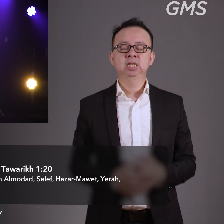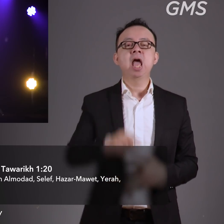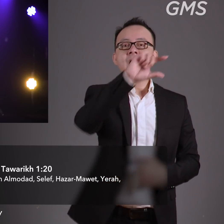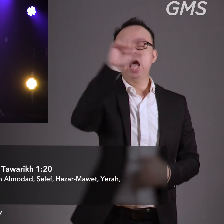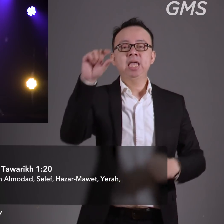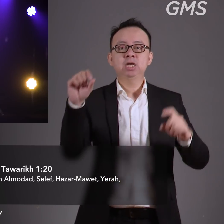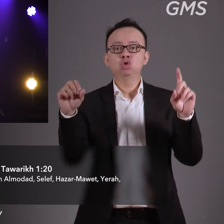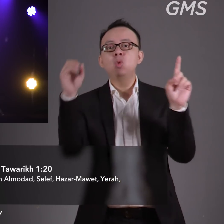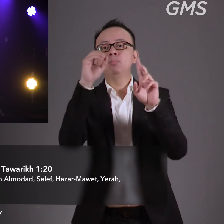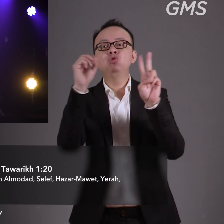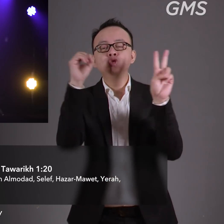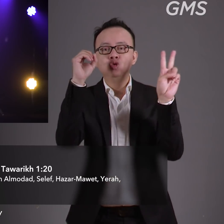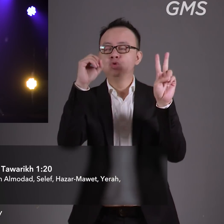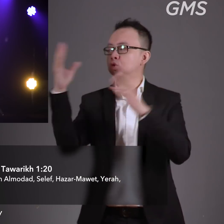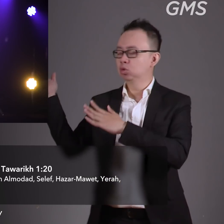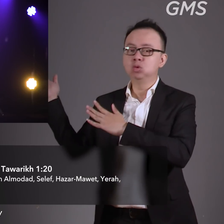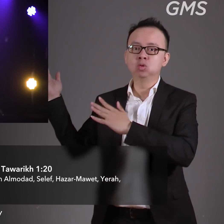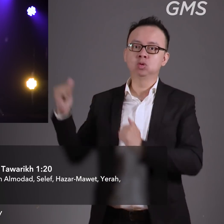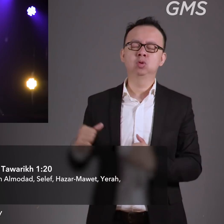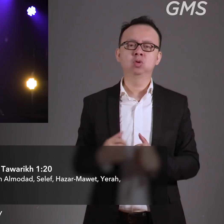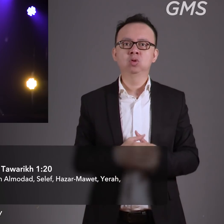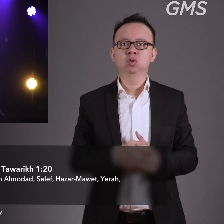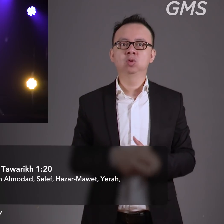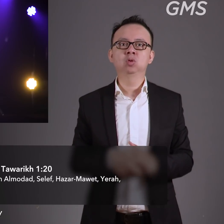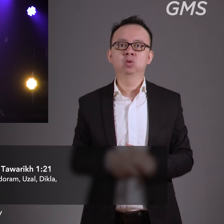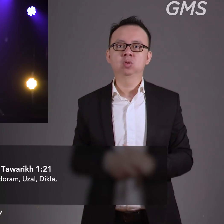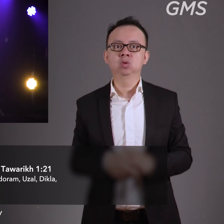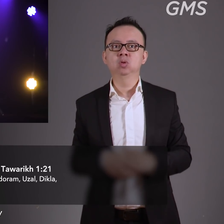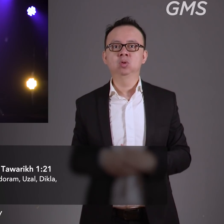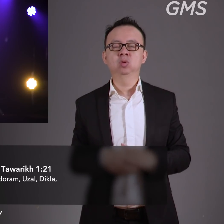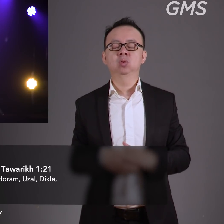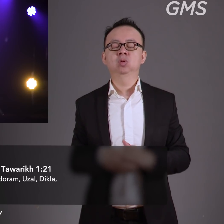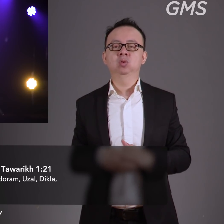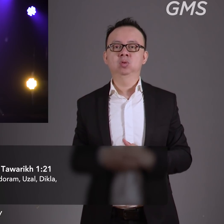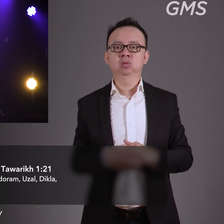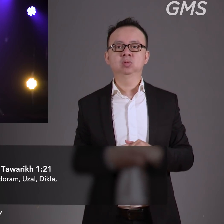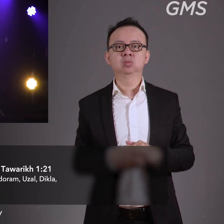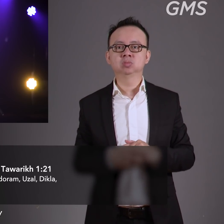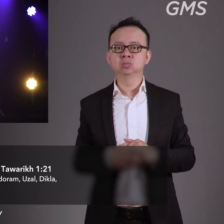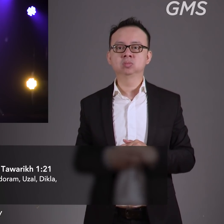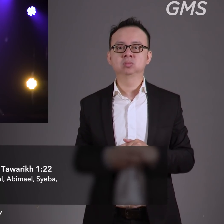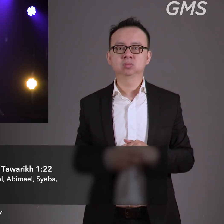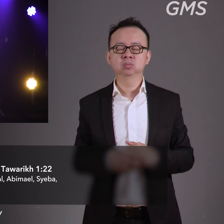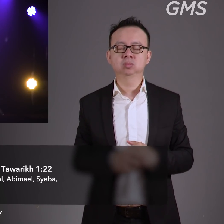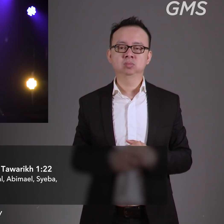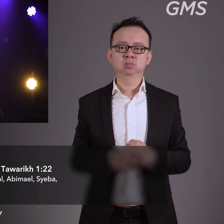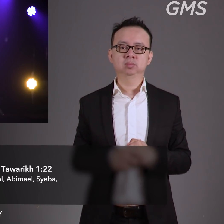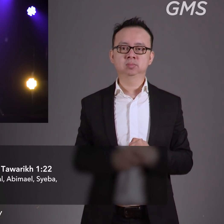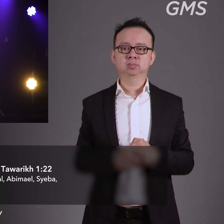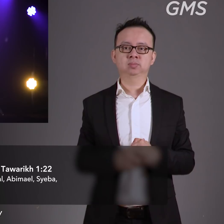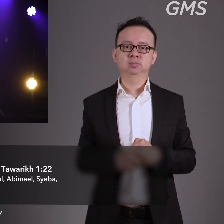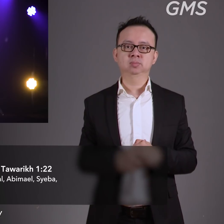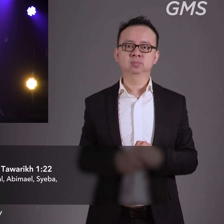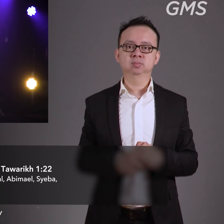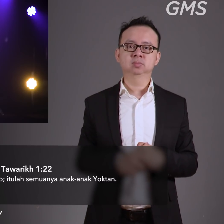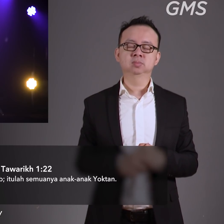Yoktan memperanakan Almodad, Selef, Hasar, Mawet, Yerah, Hadoram, Usal, Dikla, Ebal,